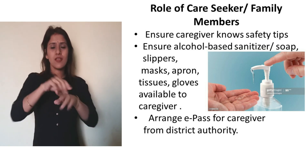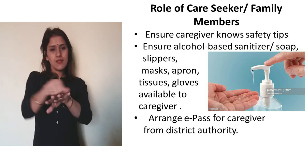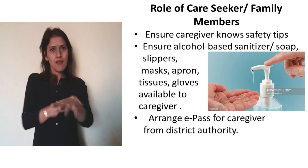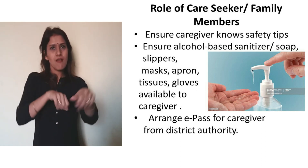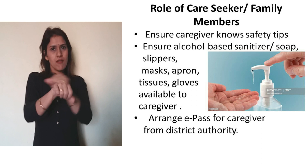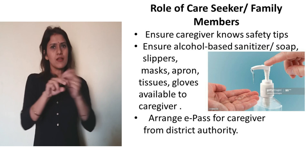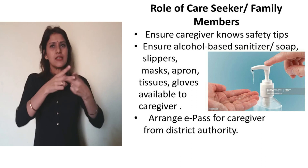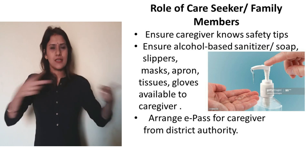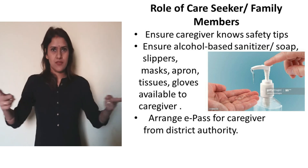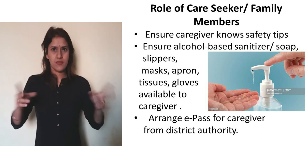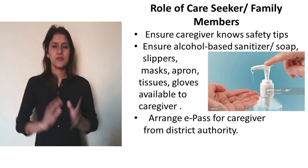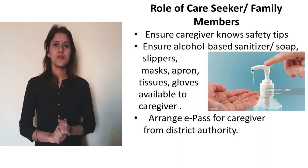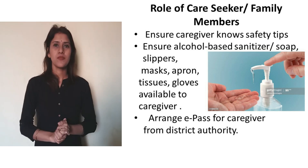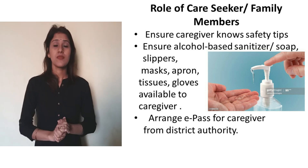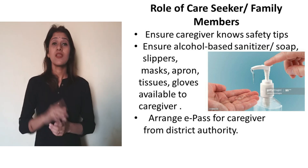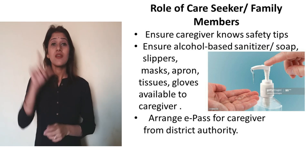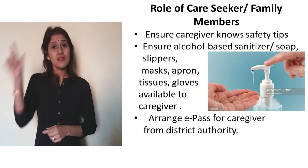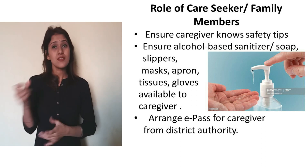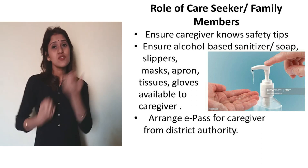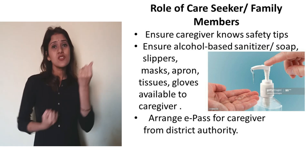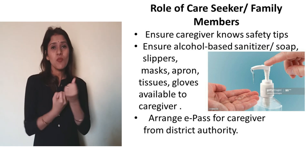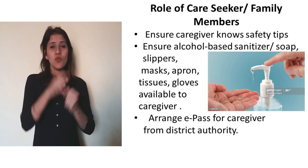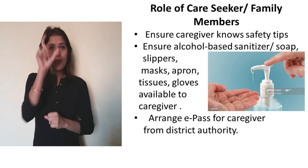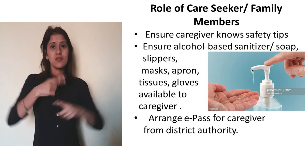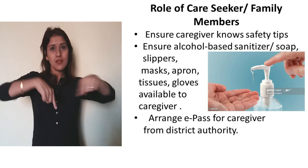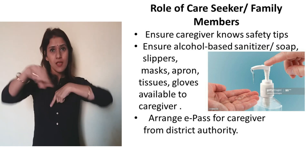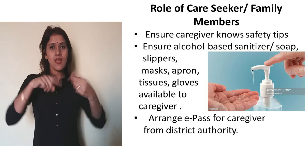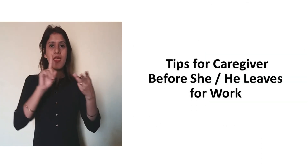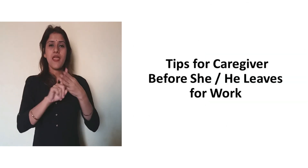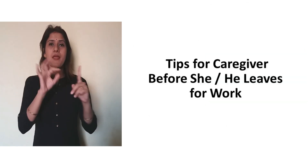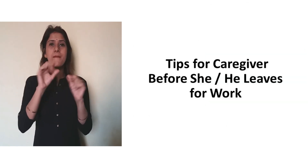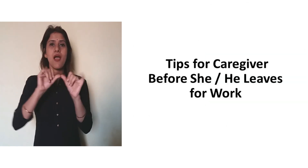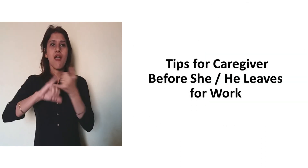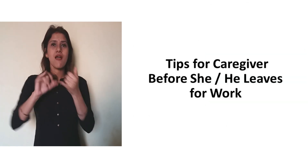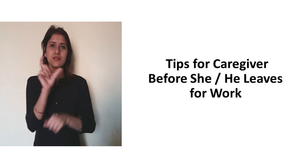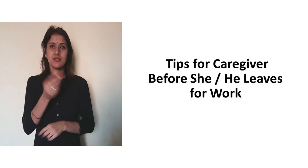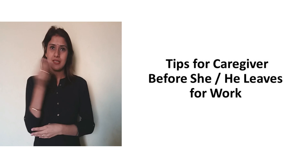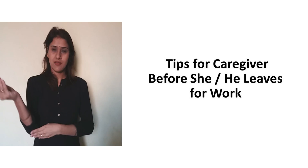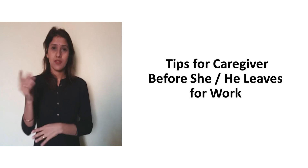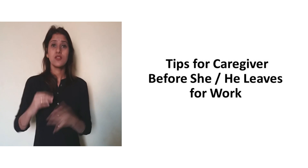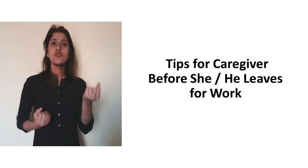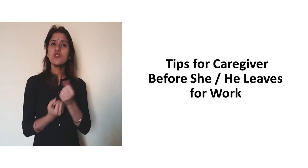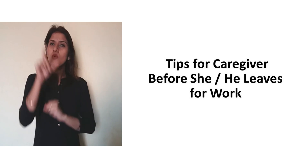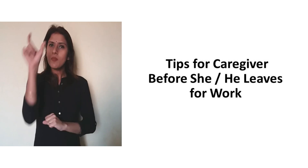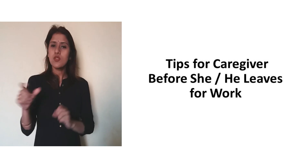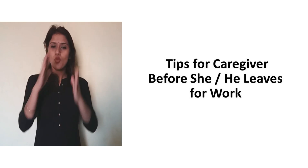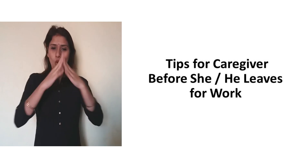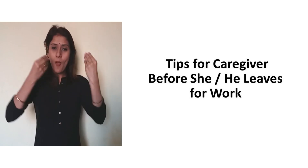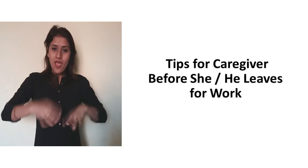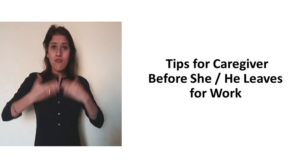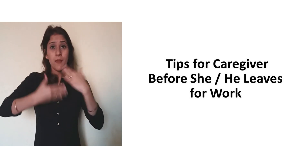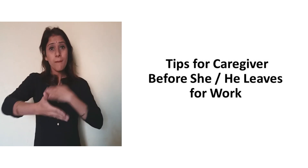दस्ताने। सहयोगी कार्यकर्ता के यात्रा करने के लिए ई पास का प्रबंध करें। सहयोगी कार्यकर्ता अपने